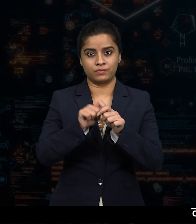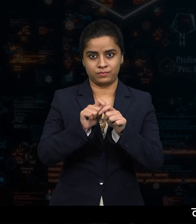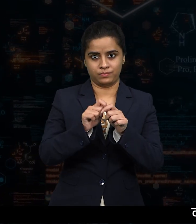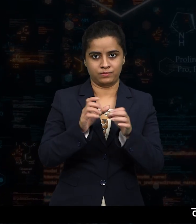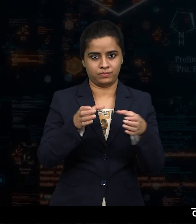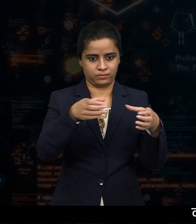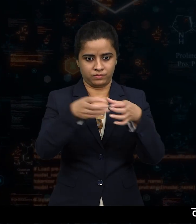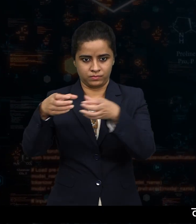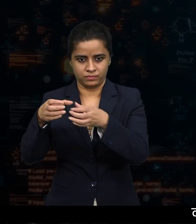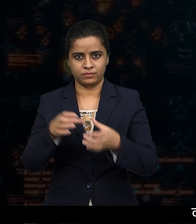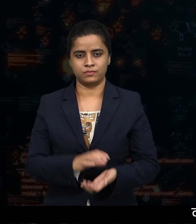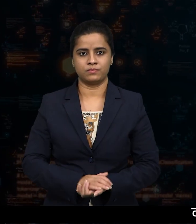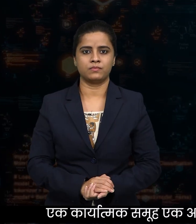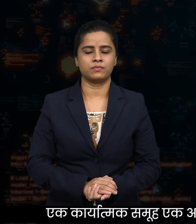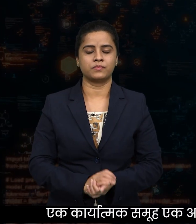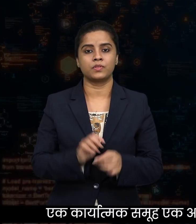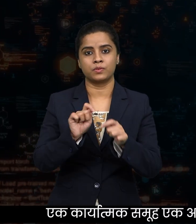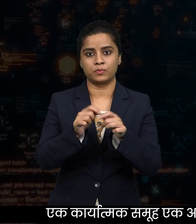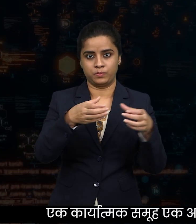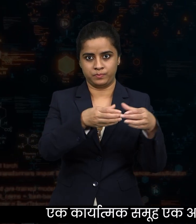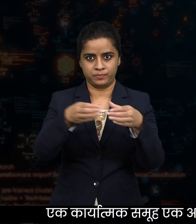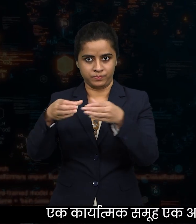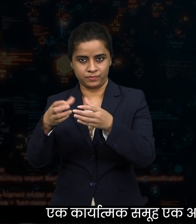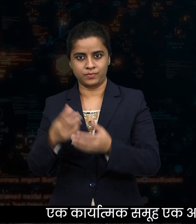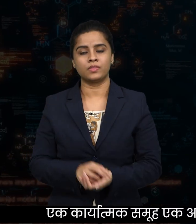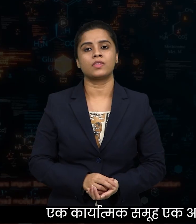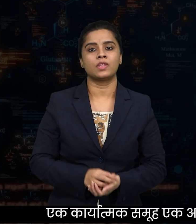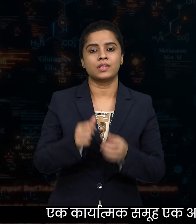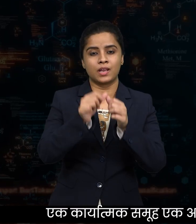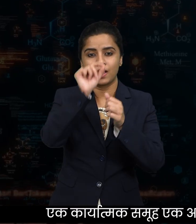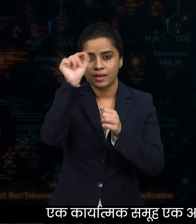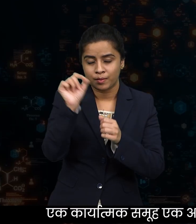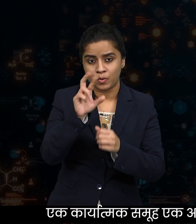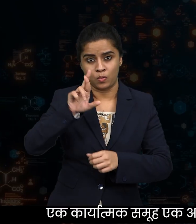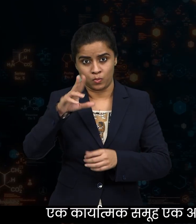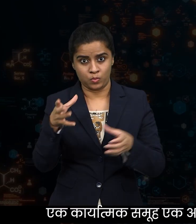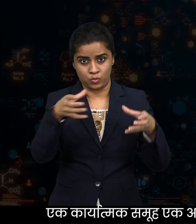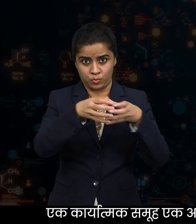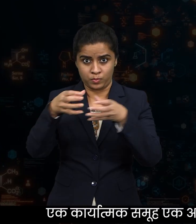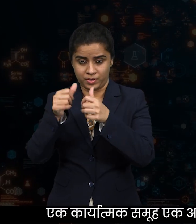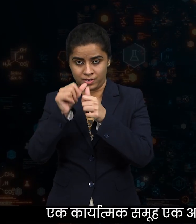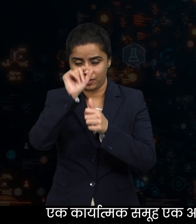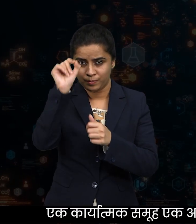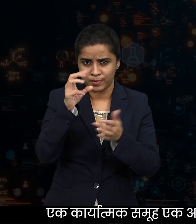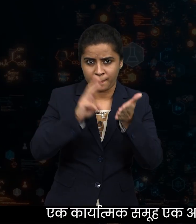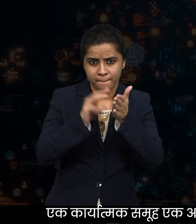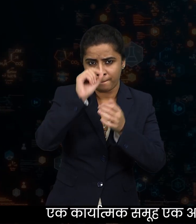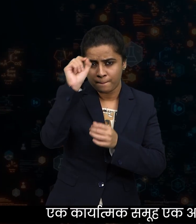कार्यात्मक समूह। एक कार्यात्मक समूह एक अणु में एक परमाणु या एक परमाणुओं का समूह